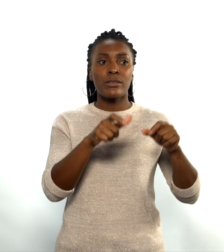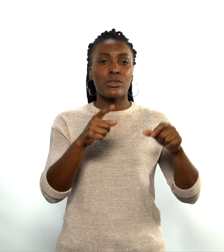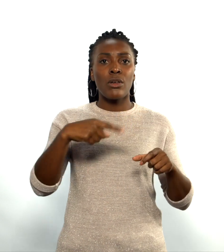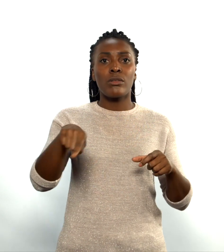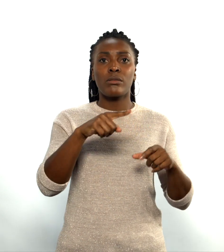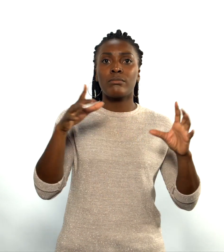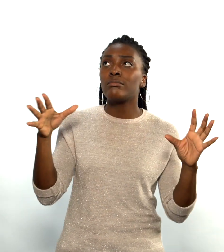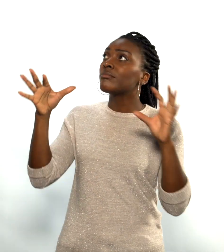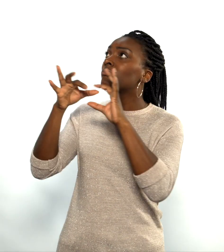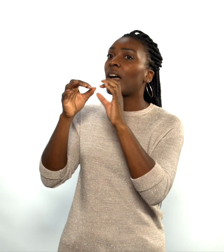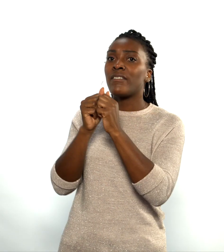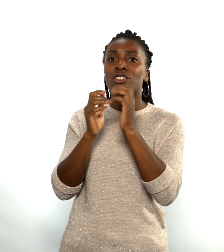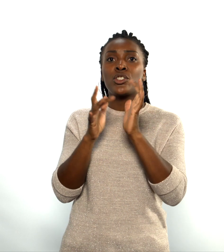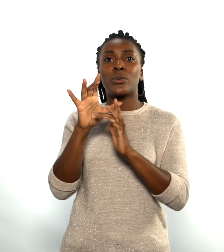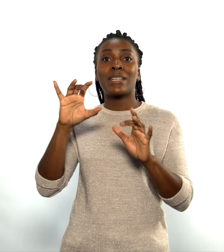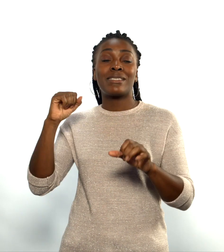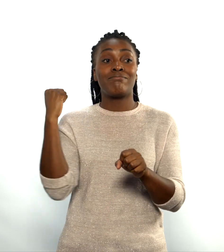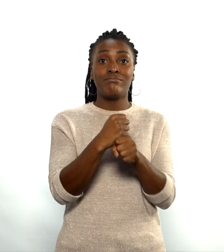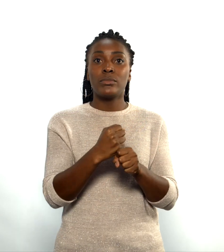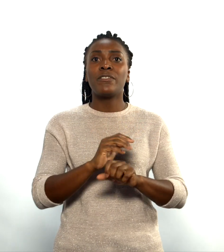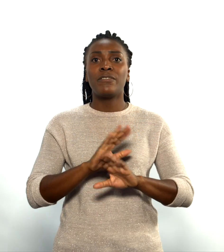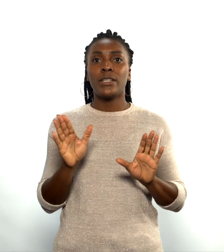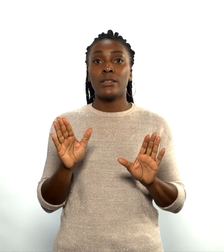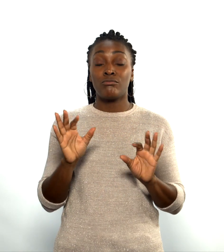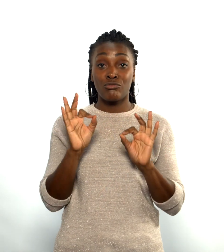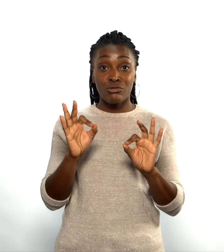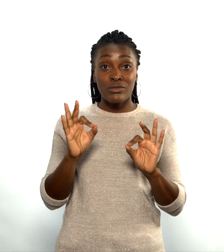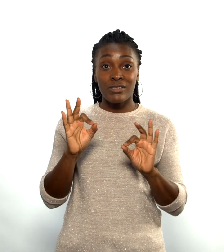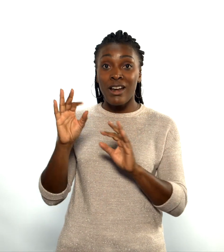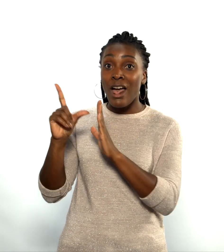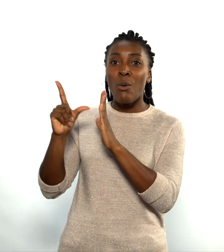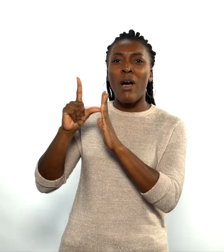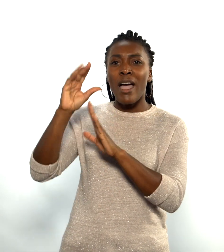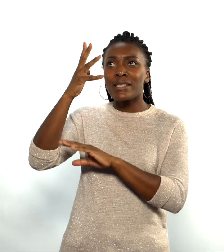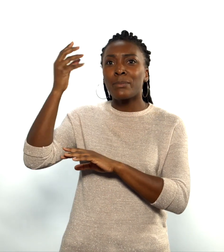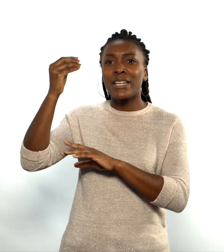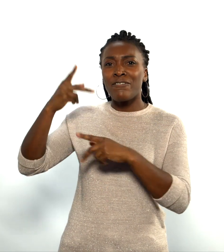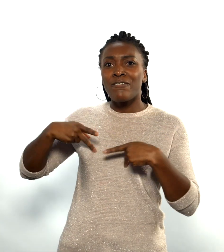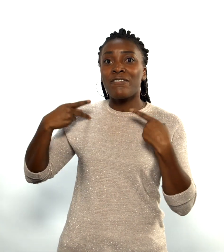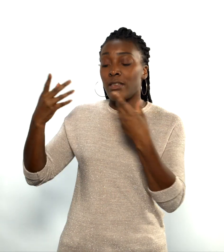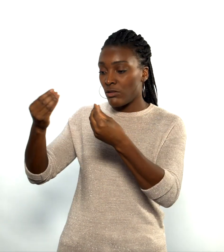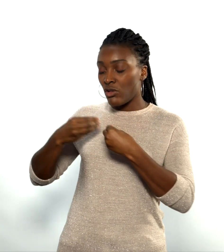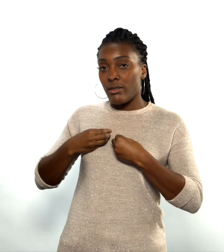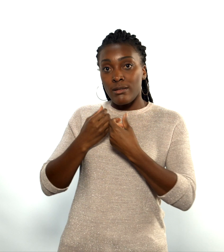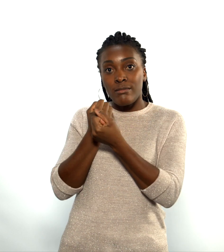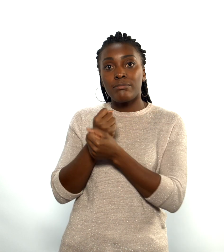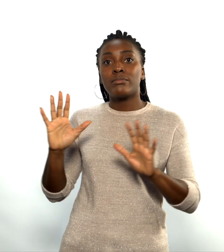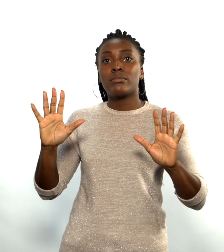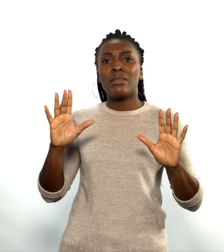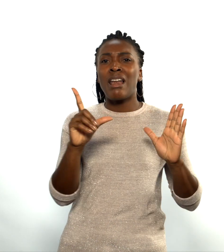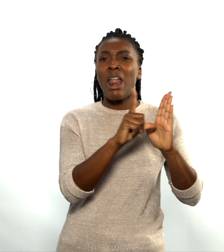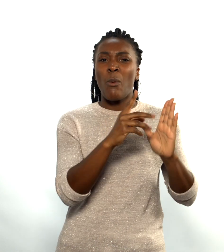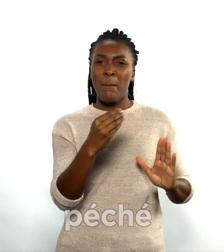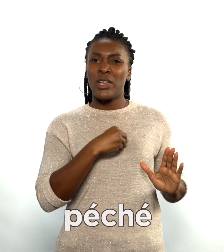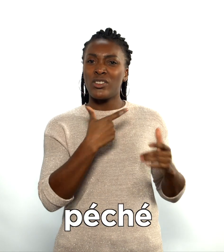pour ceux qui sont unis à Jésus-Christ. En effet, la loi de l'esprit de vie en Jésus-Christ m'a libéré de la loi du